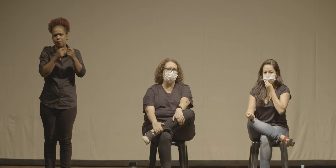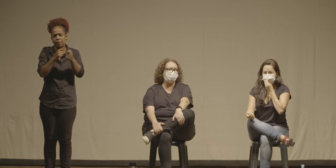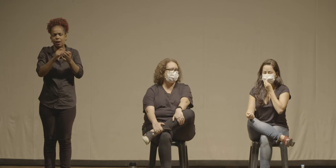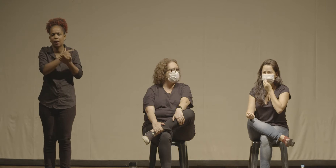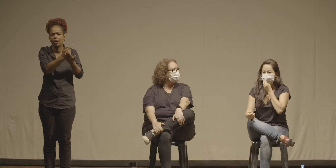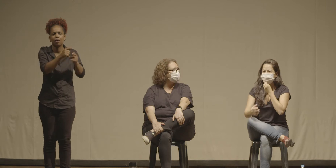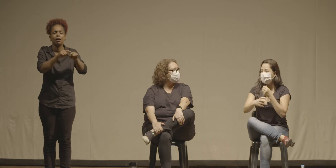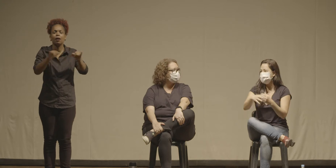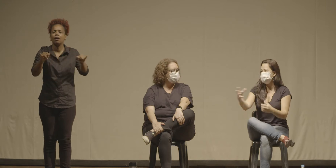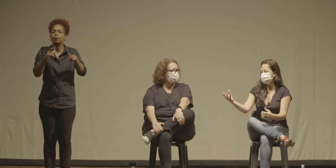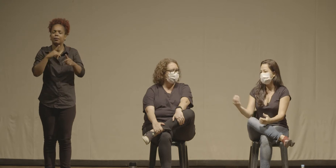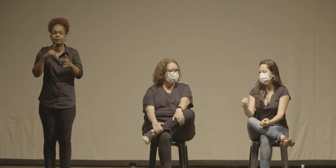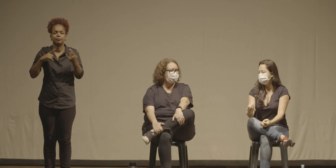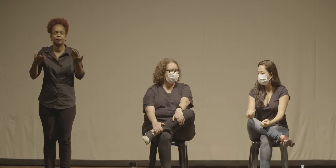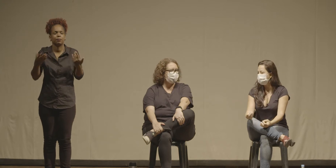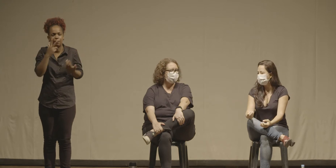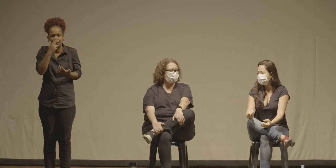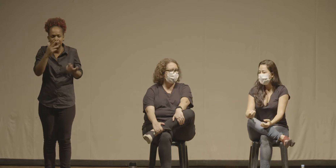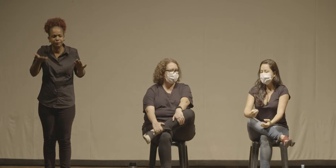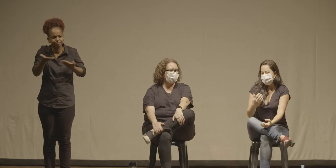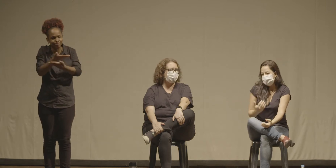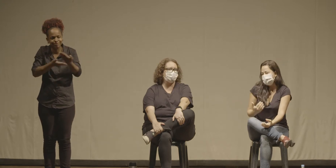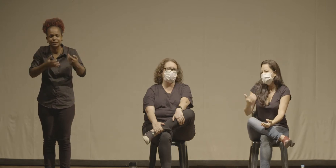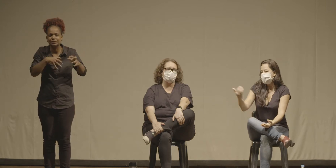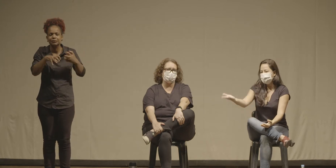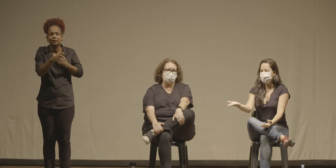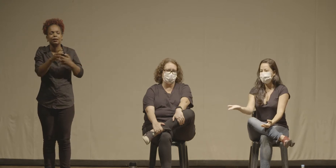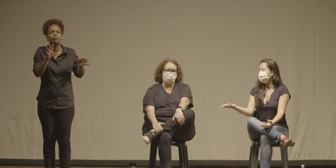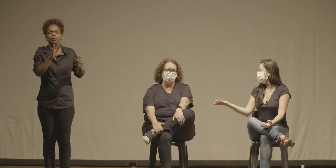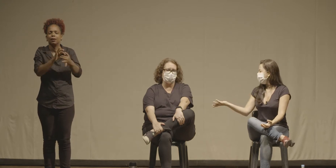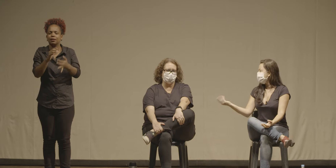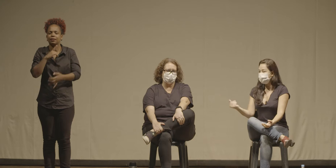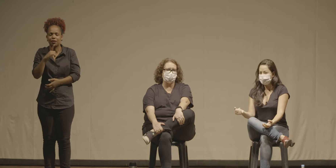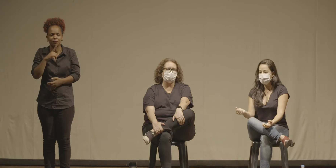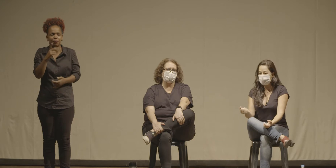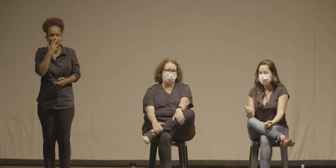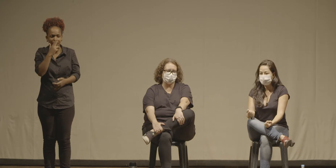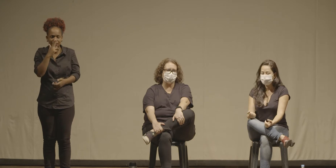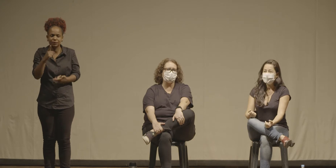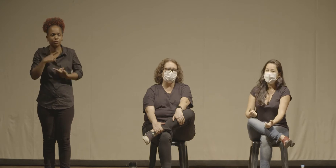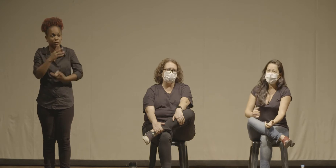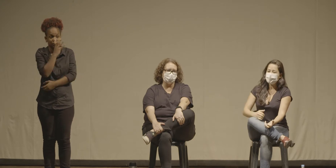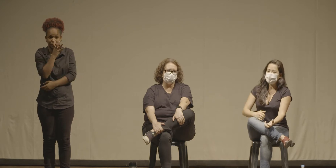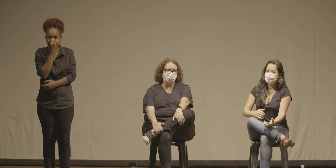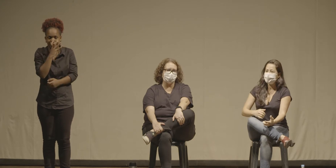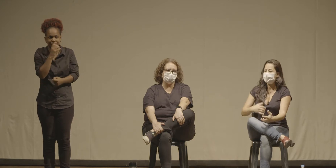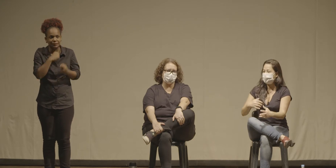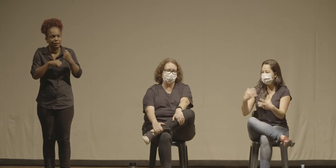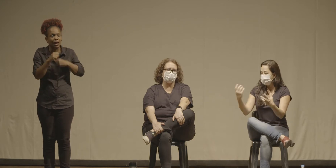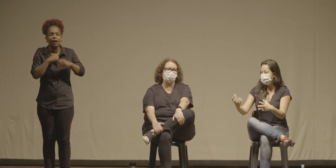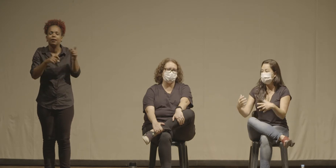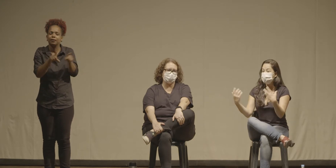como criar esse envolvimento do público se você direcionar o público para o clímax, que é o que a Silvia estava falando, que